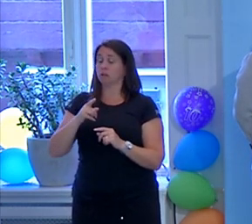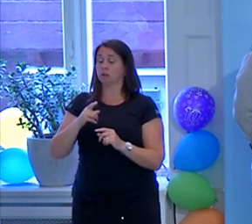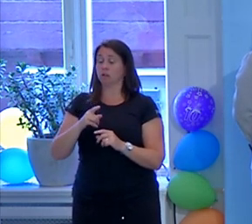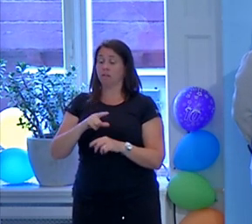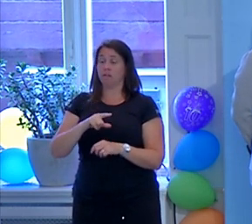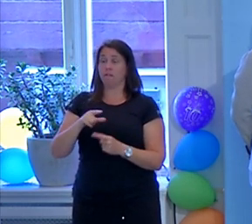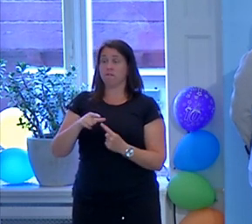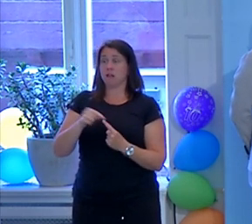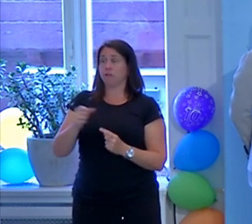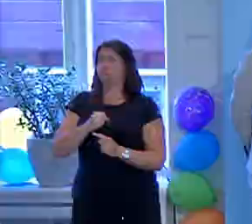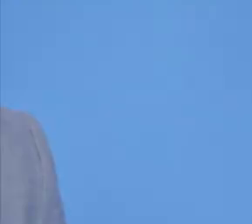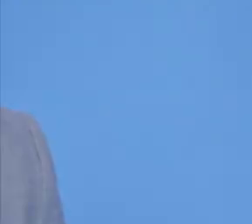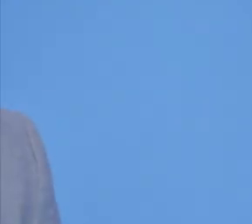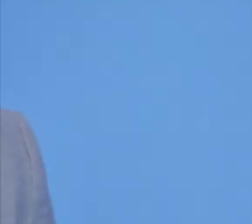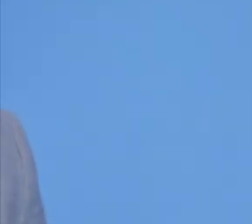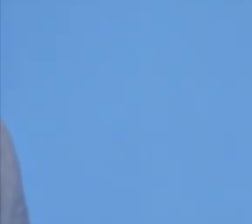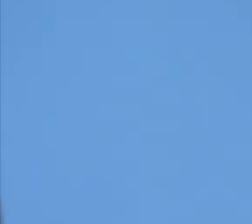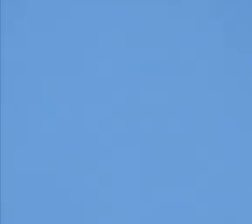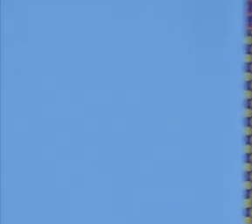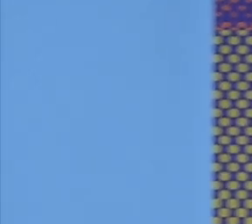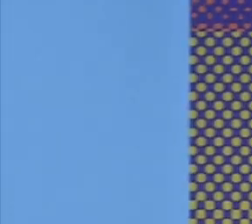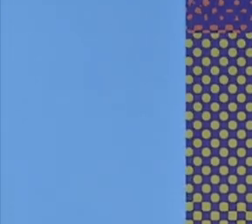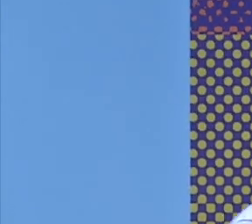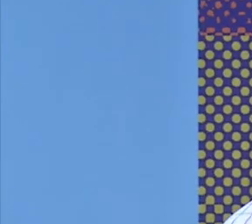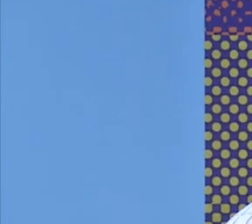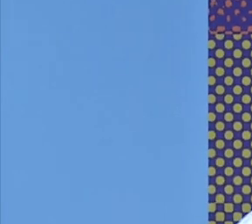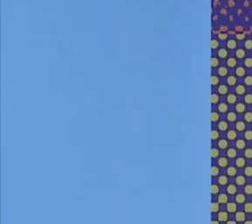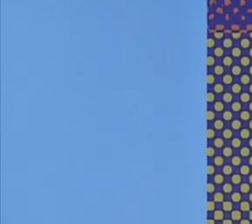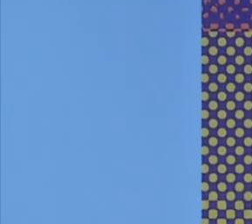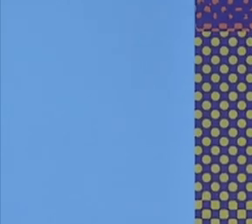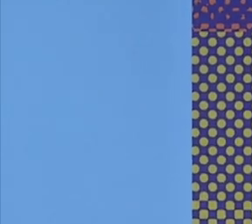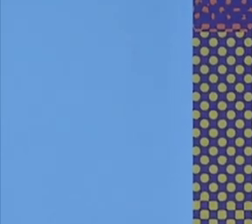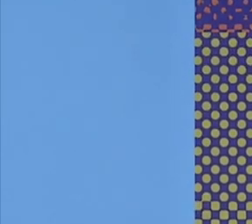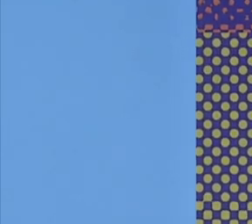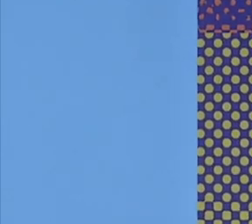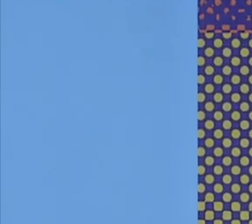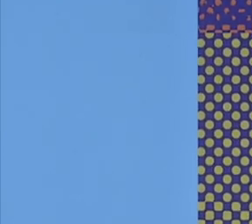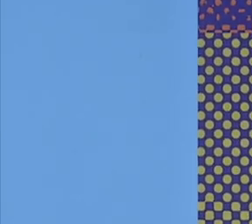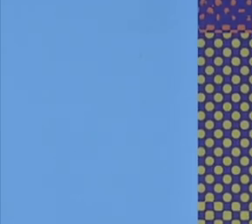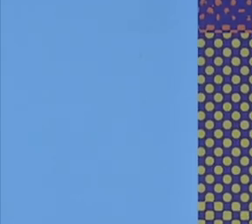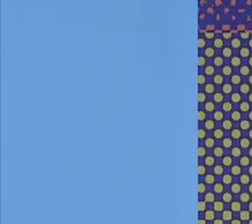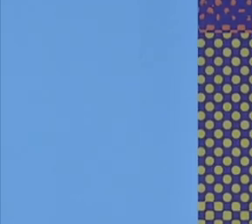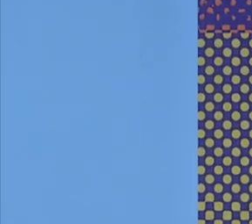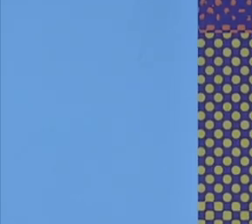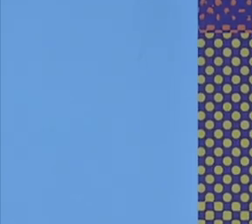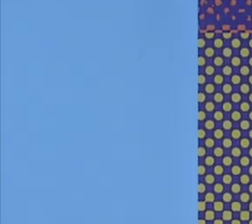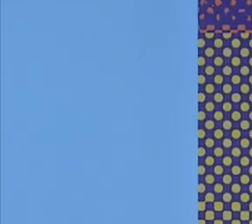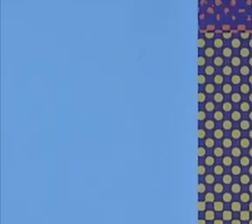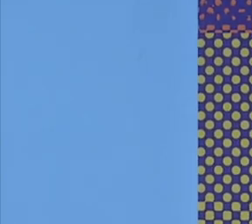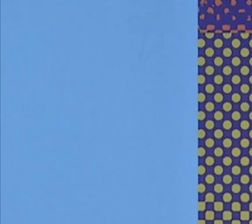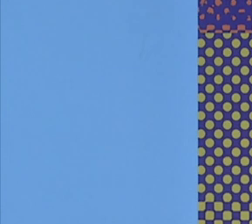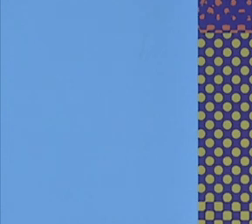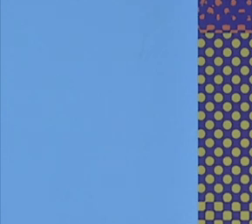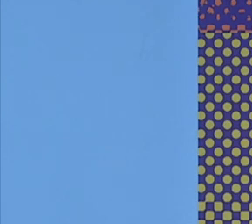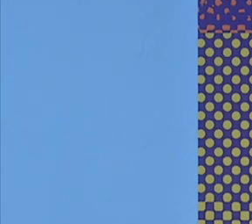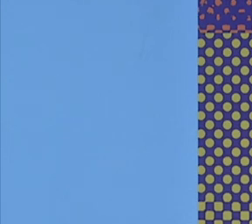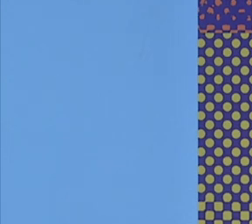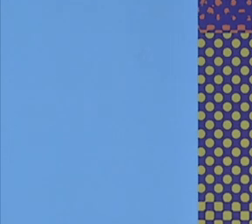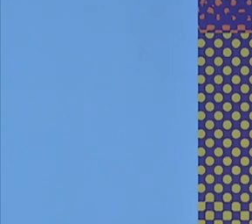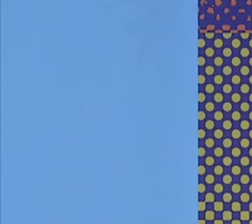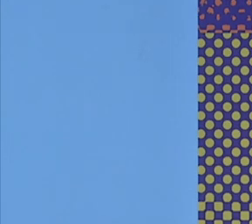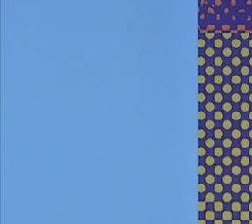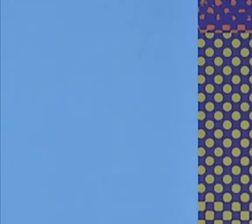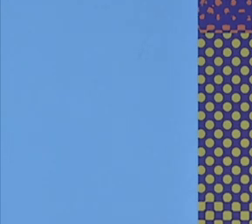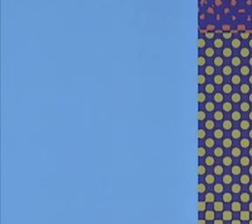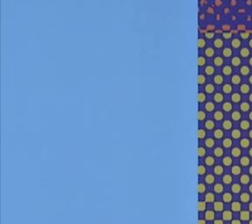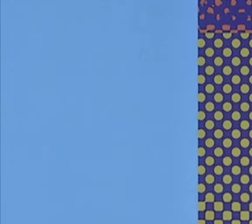bosätta sig någon annanstans. Jag skrev en bok som heter Företagarnas flykt tillsammans med några andra som handlar om Somalia som flyttat till